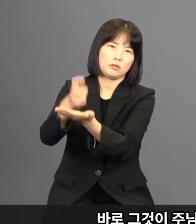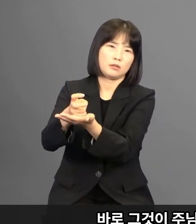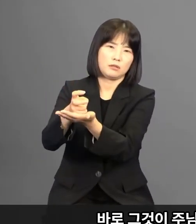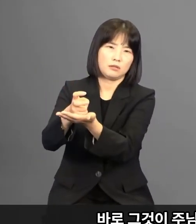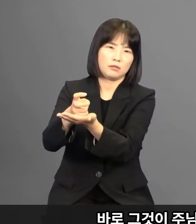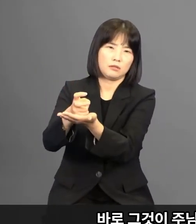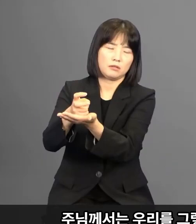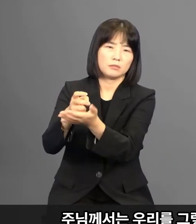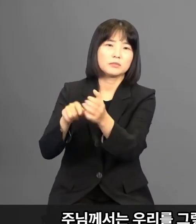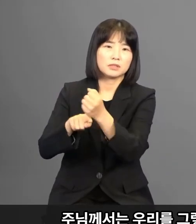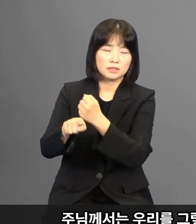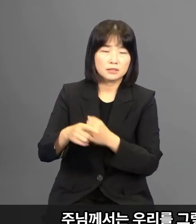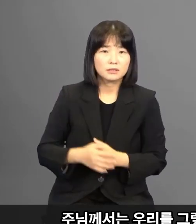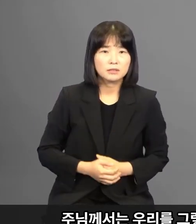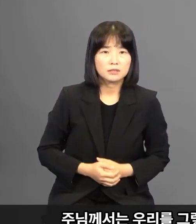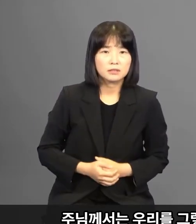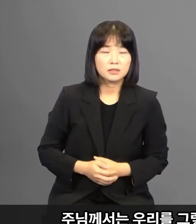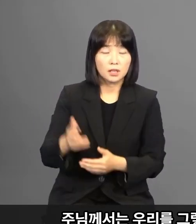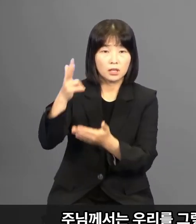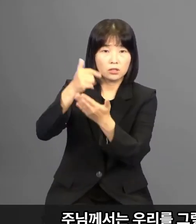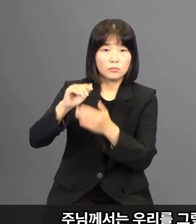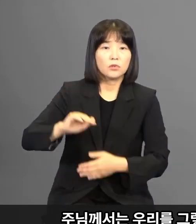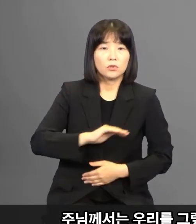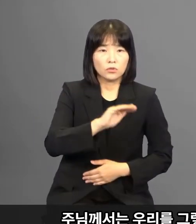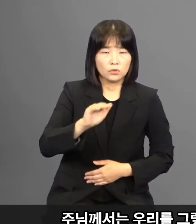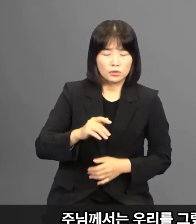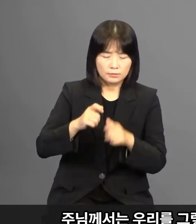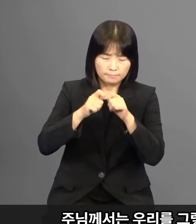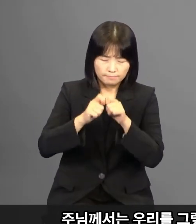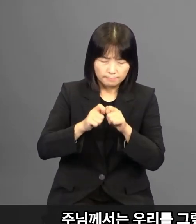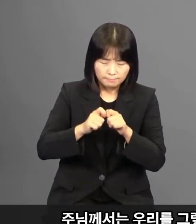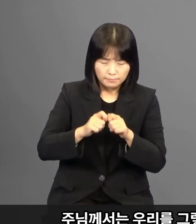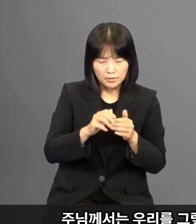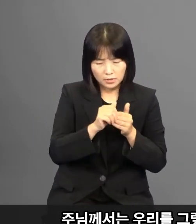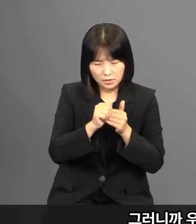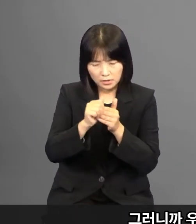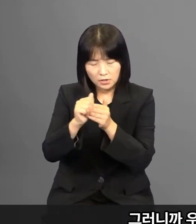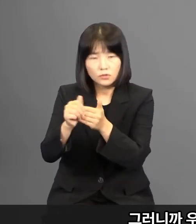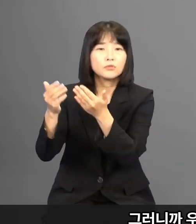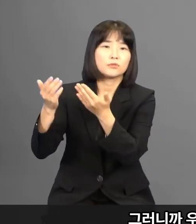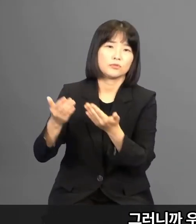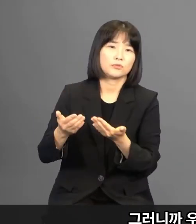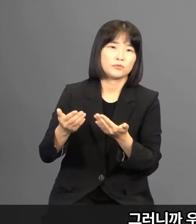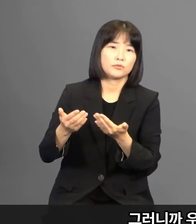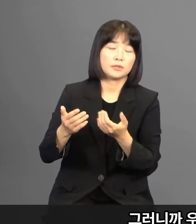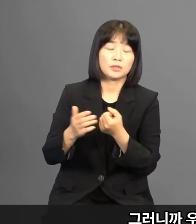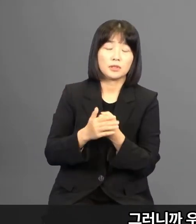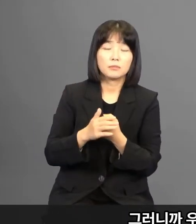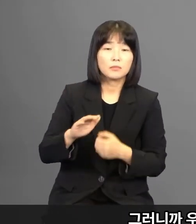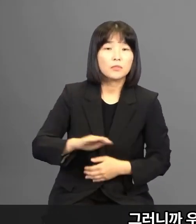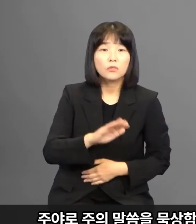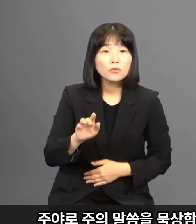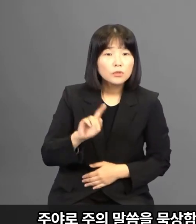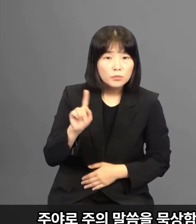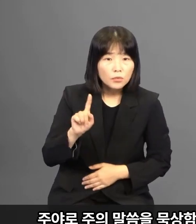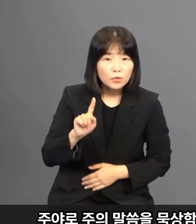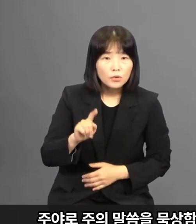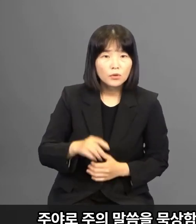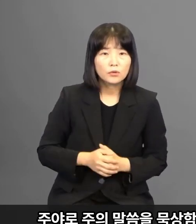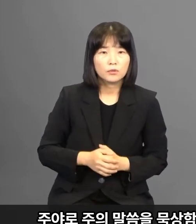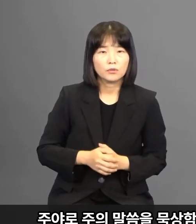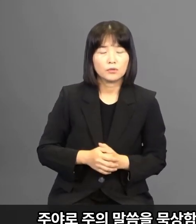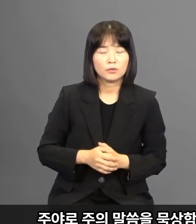피쿠드의 의미입니다. 주님께서는 우리를 그렇게 세심하게 인도해 주시는 거예요. 그러니까 우리가 뭐 해야 된다고요? 주여로